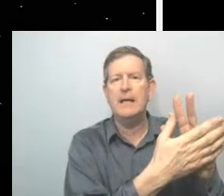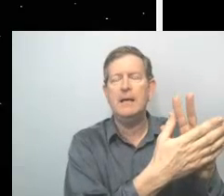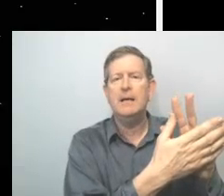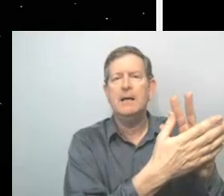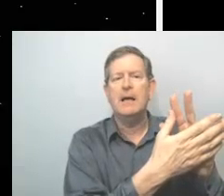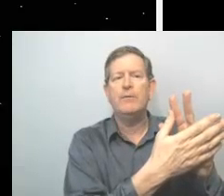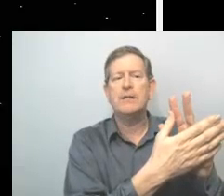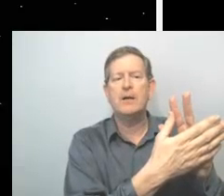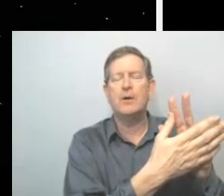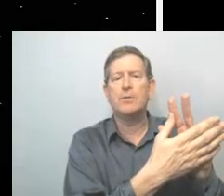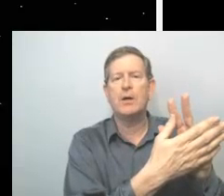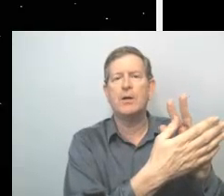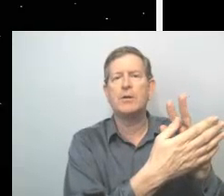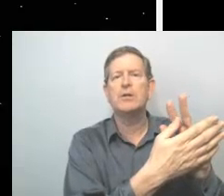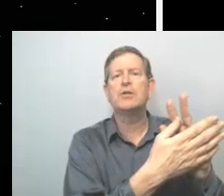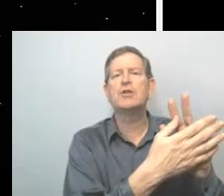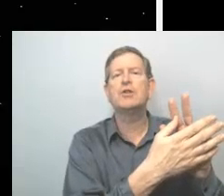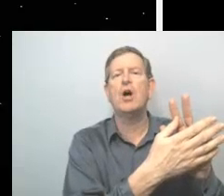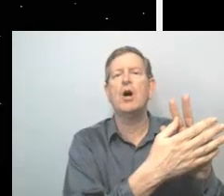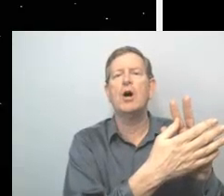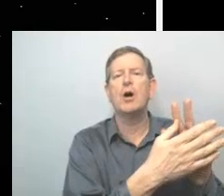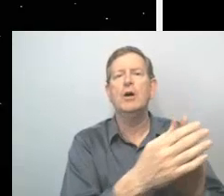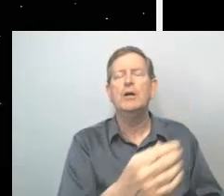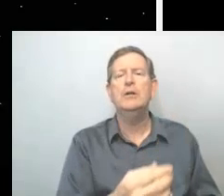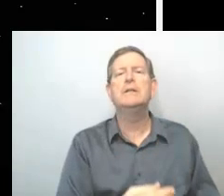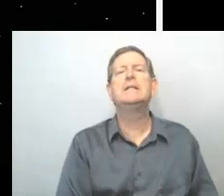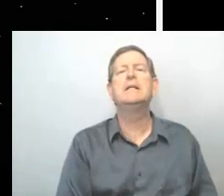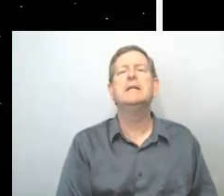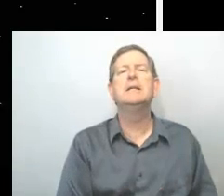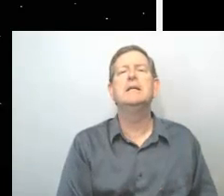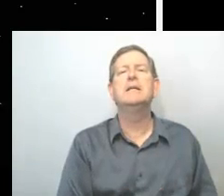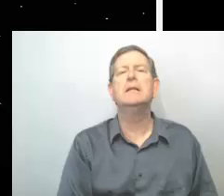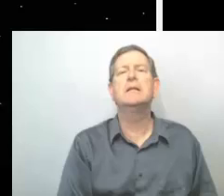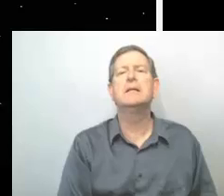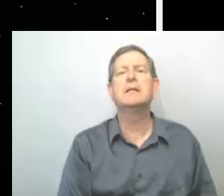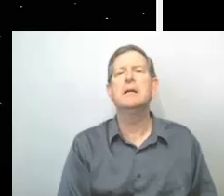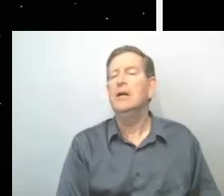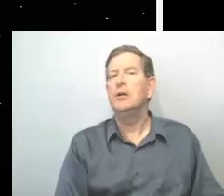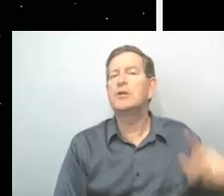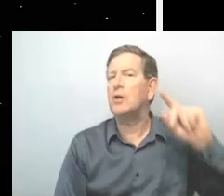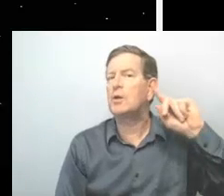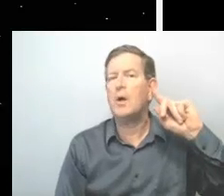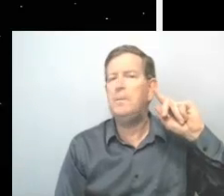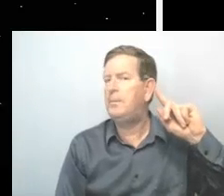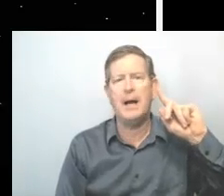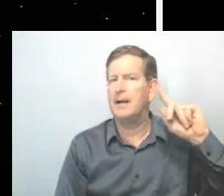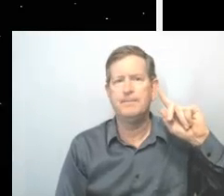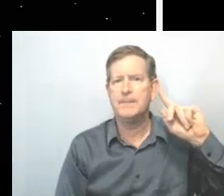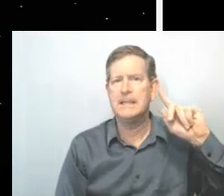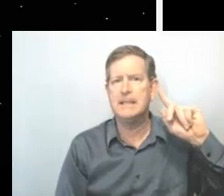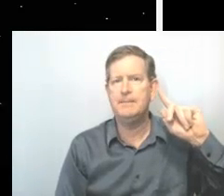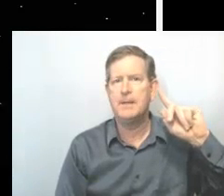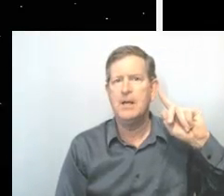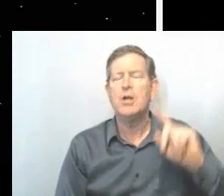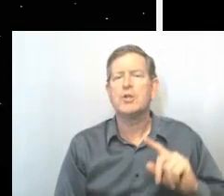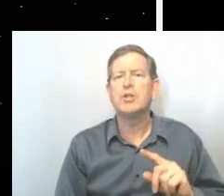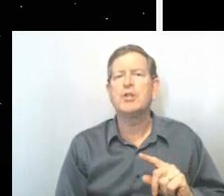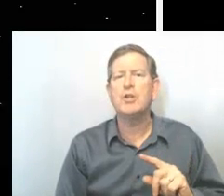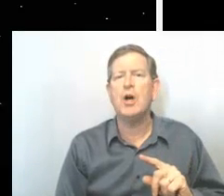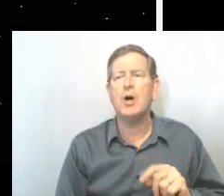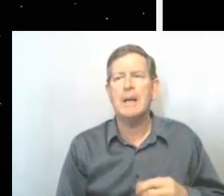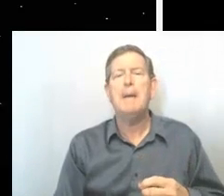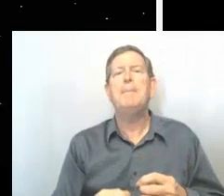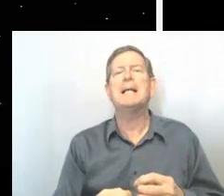le et vous allez entendre sort. Le t ne s'entend pas. Hein?